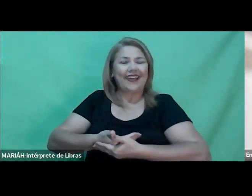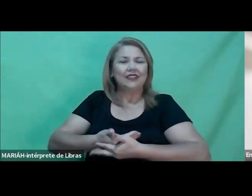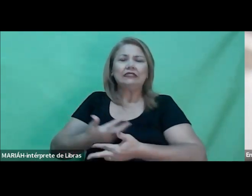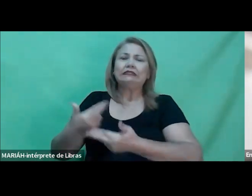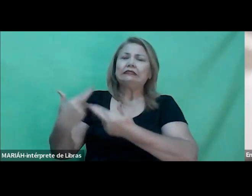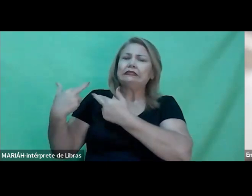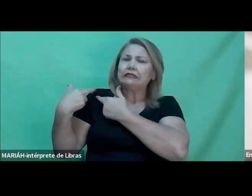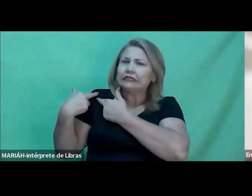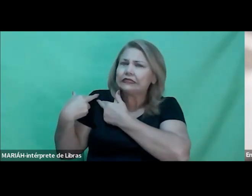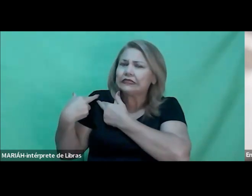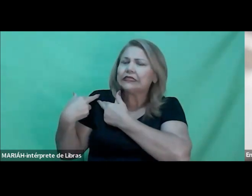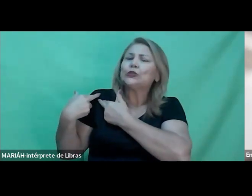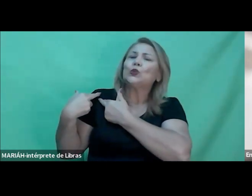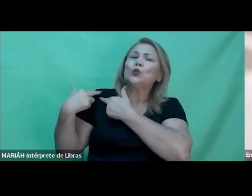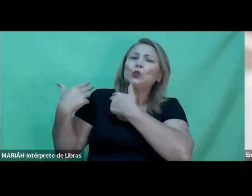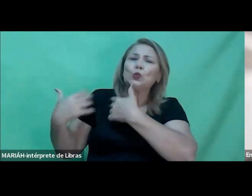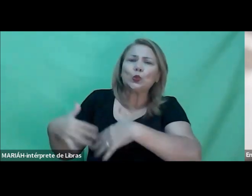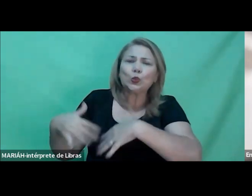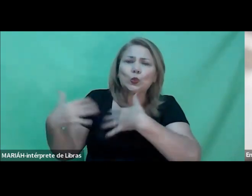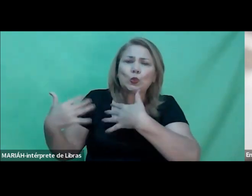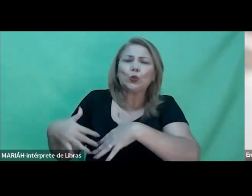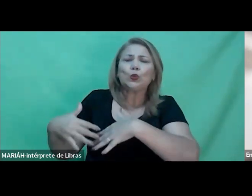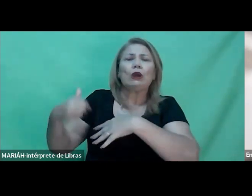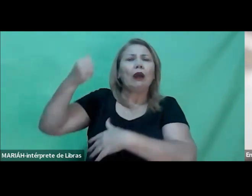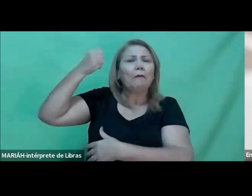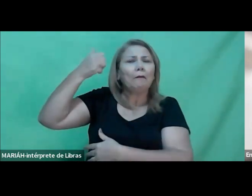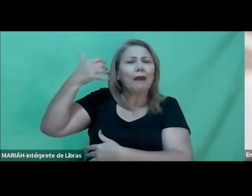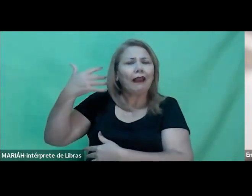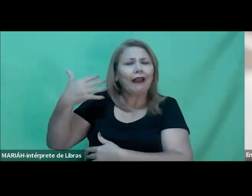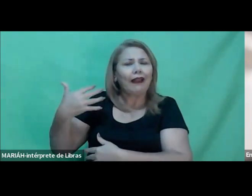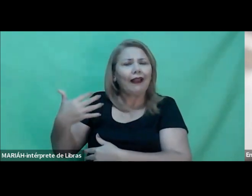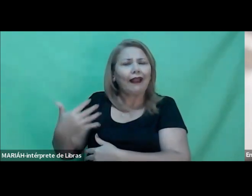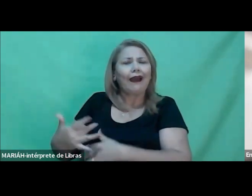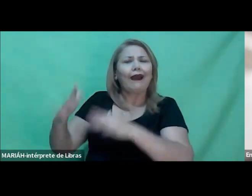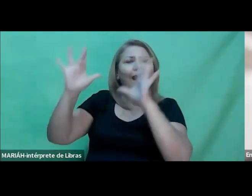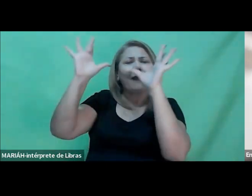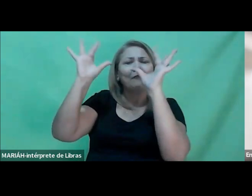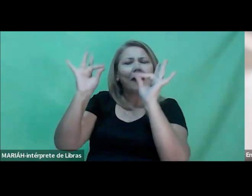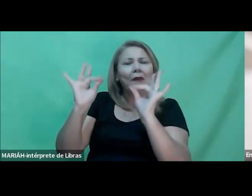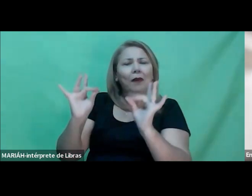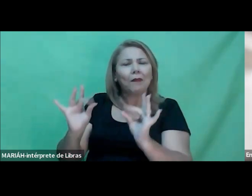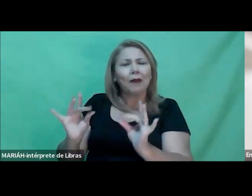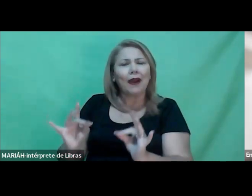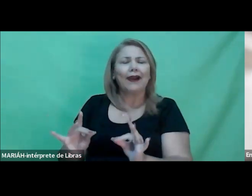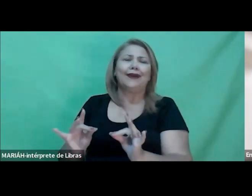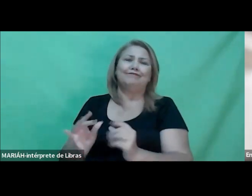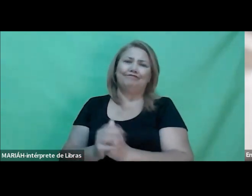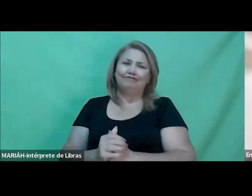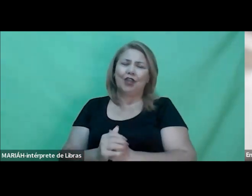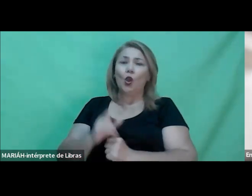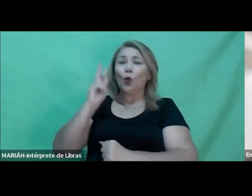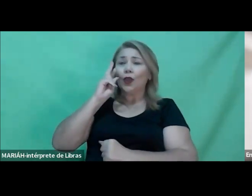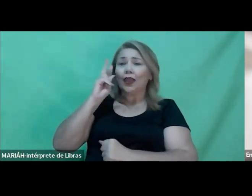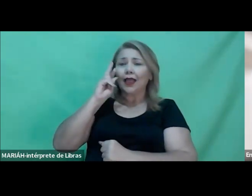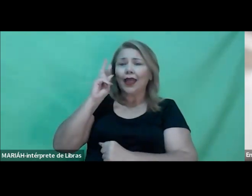responsabilidad de describir a una persona es muy grande porque ese recuerdo queda